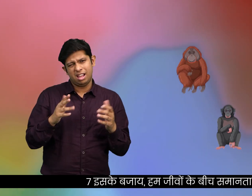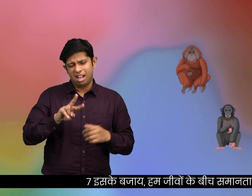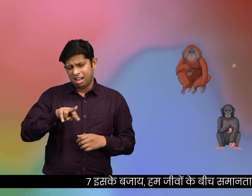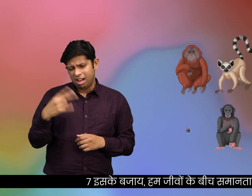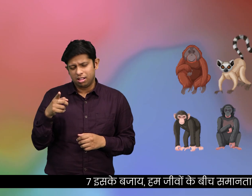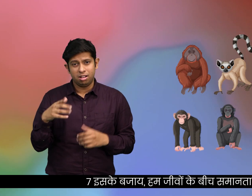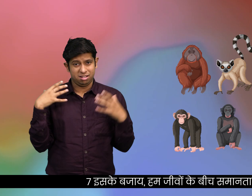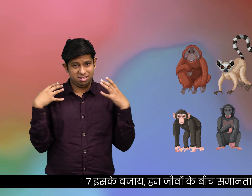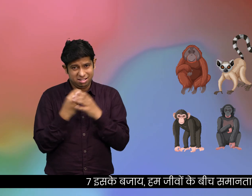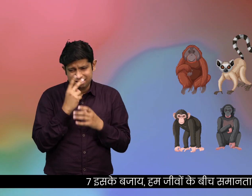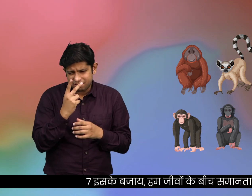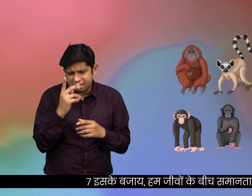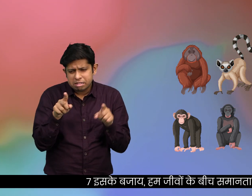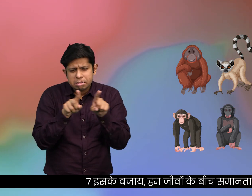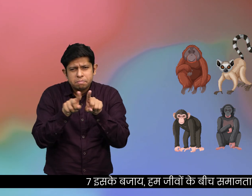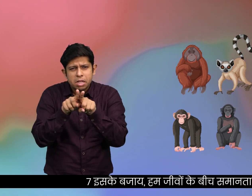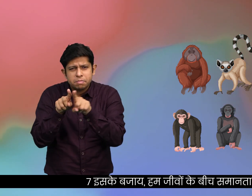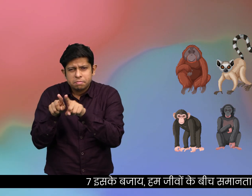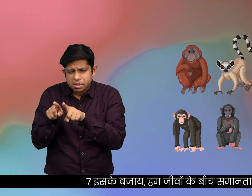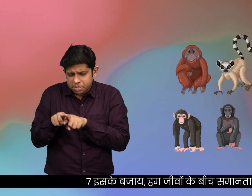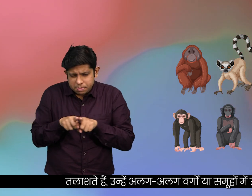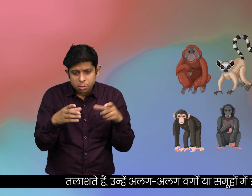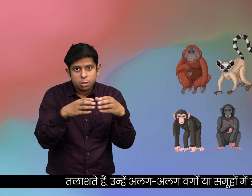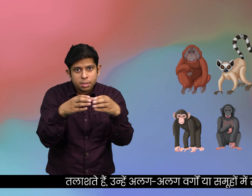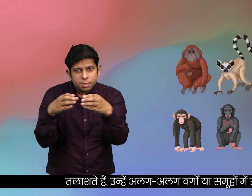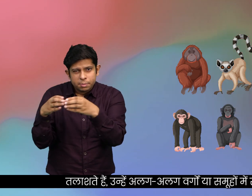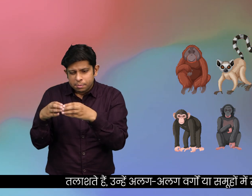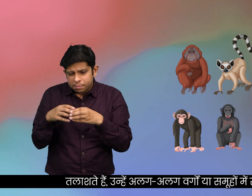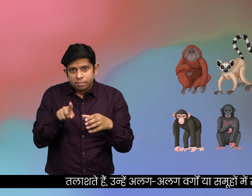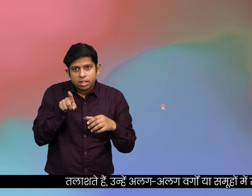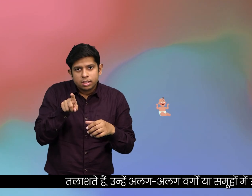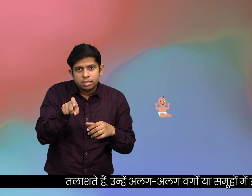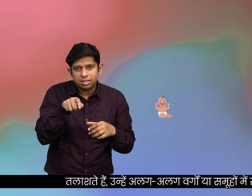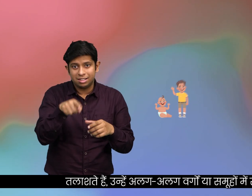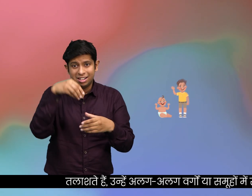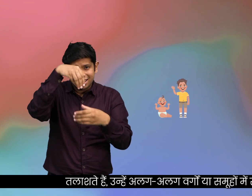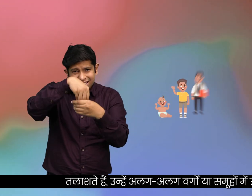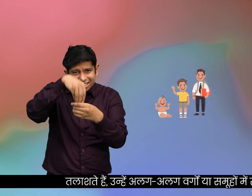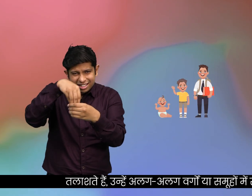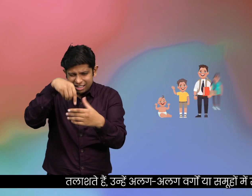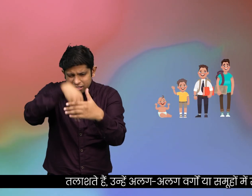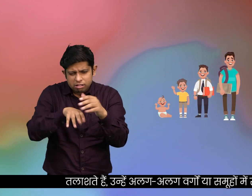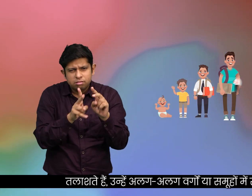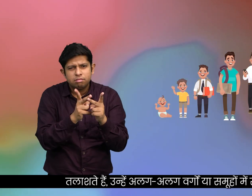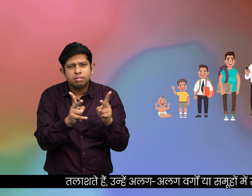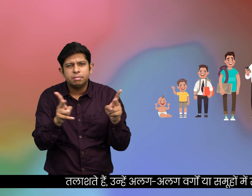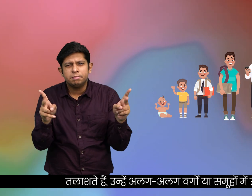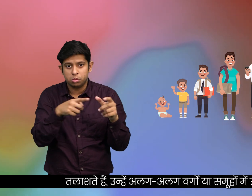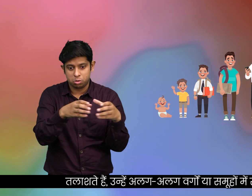सातवां, इसके बजाय हम जीवों के बीच समानताएं तराशते हैं, उन्हें अलग अलग वर्गों या समूहों